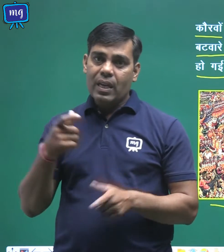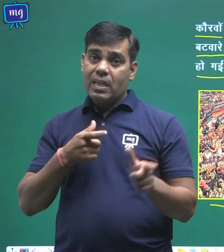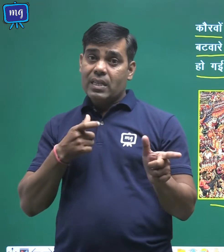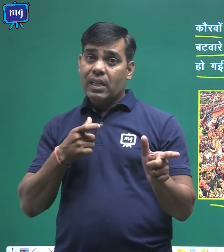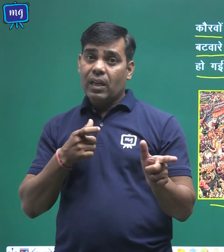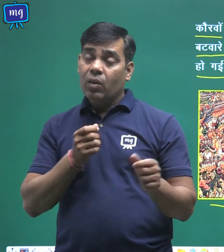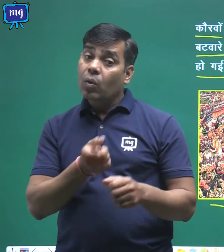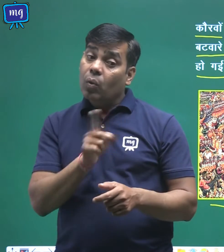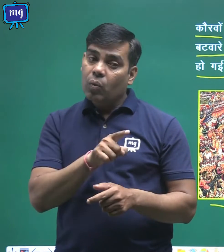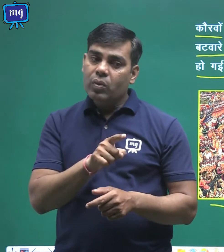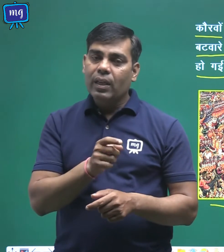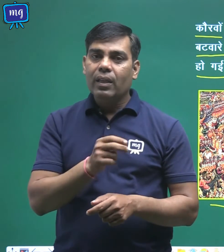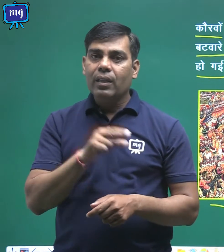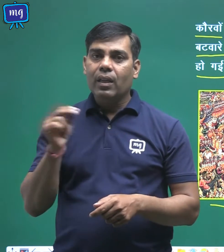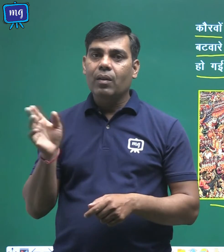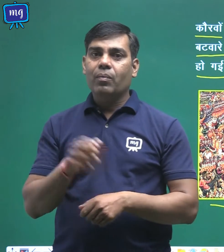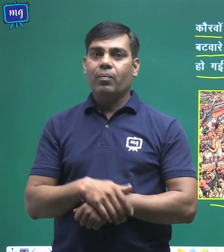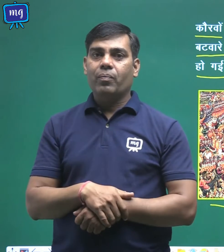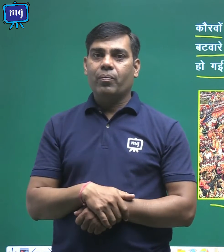तो दूसरी तरफ